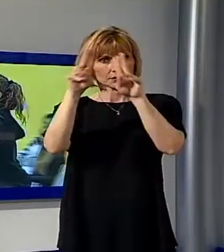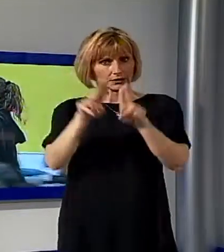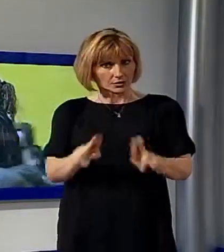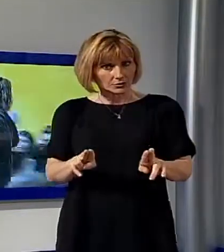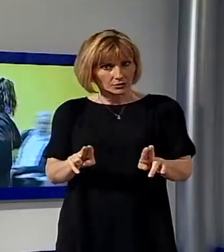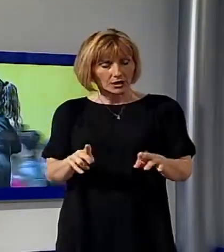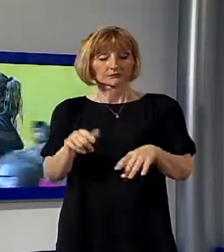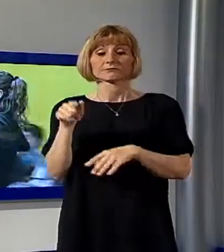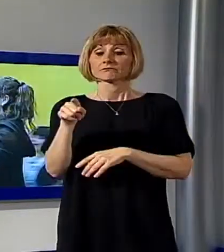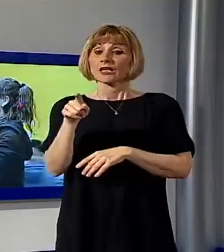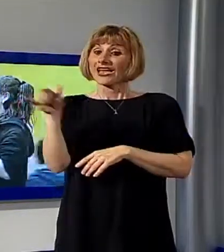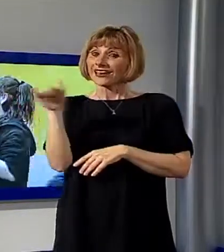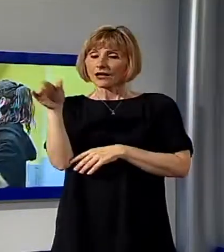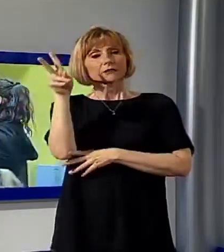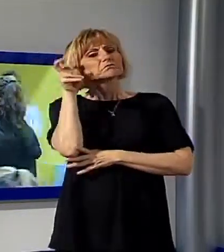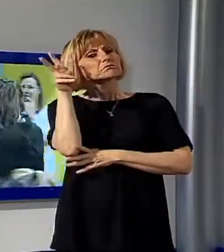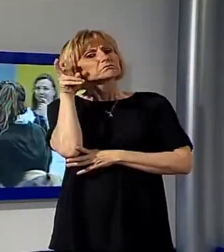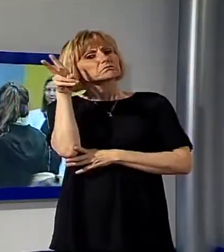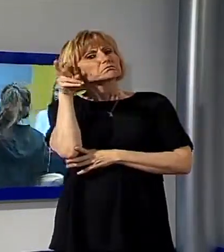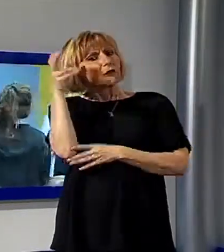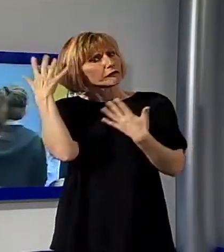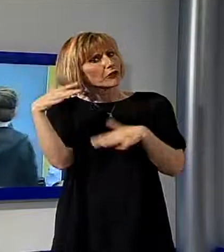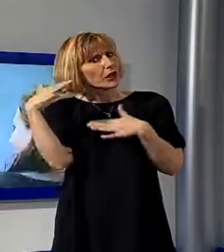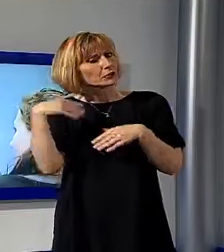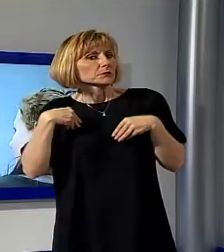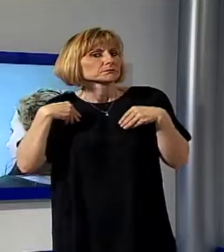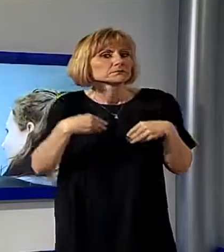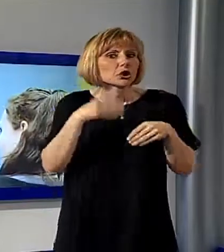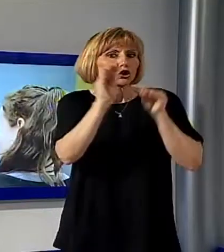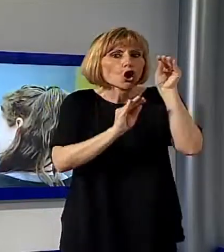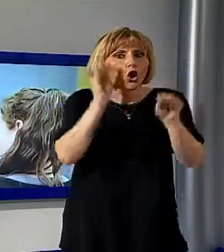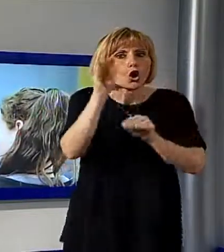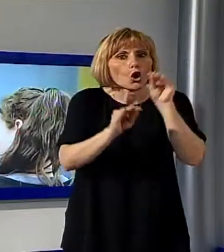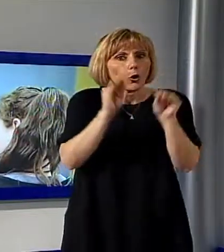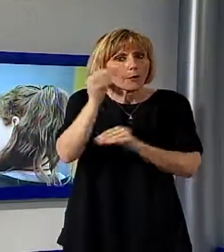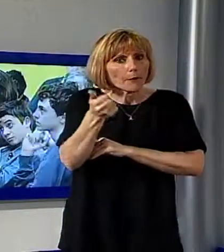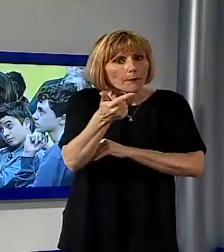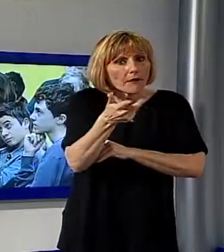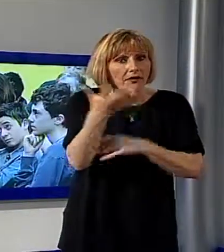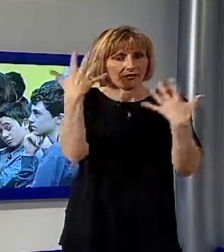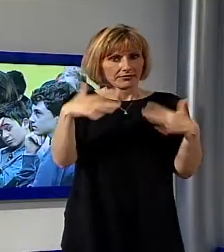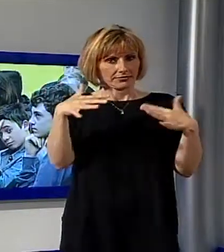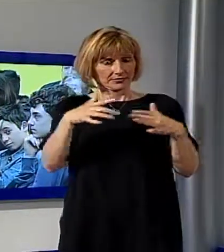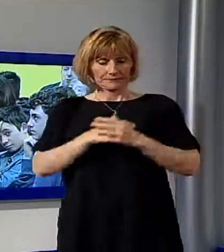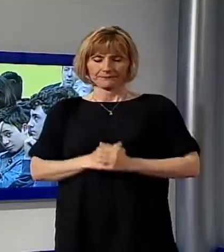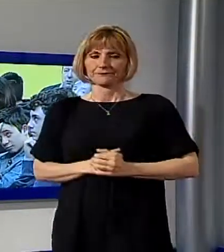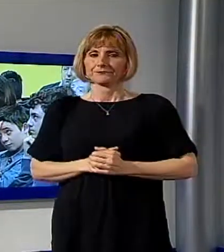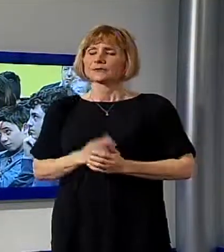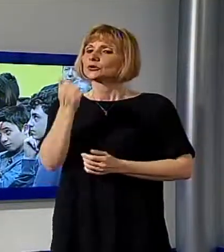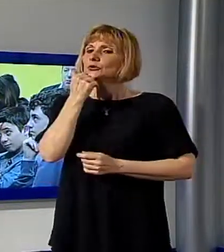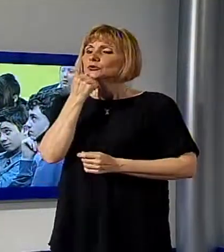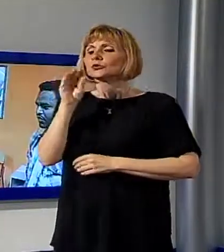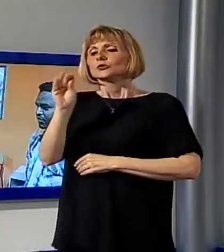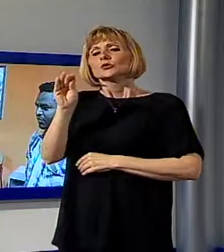i ragazzi non si sono limitati ad ascoltare, ma hanno partecipato attivamente ponendo delle domande ai due testimoni. Come sei